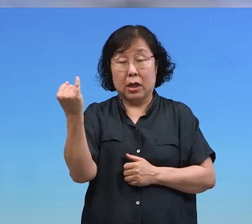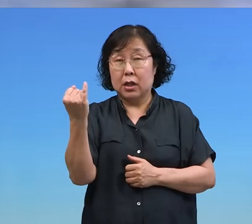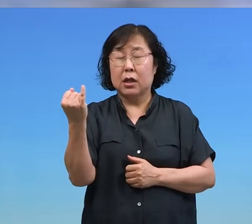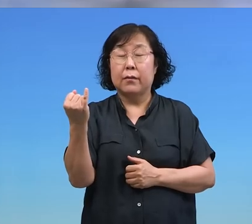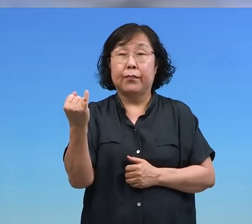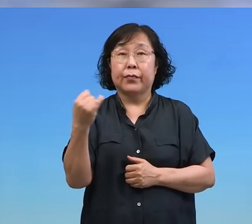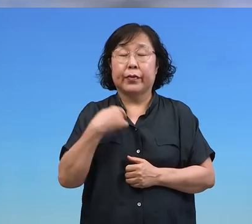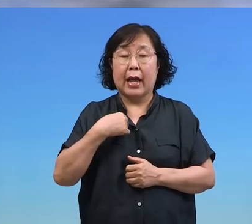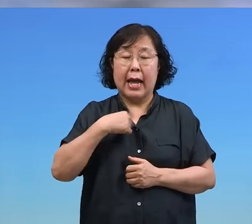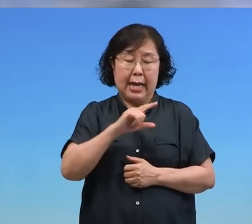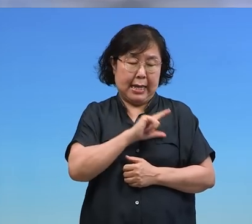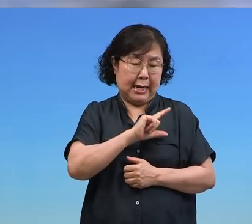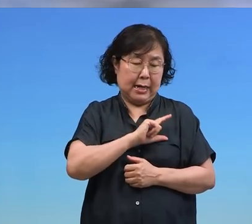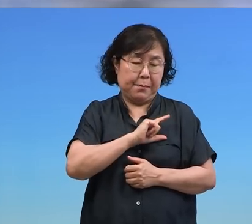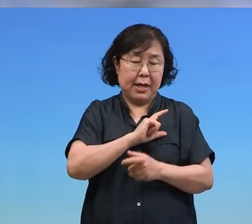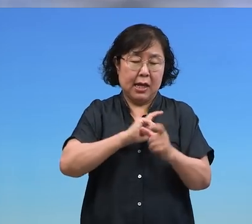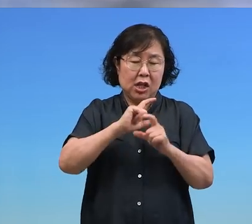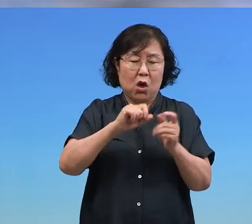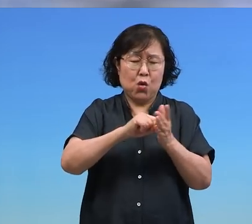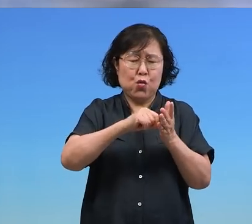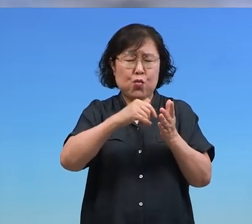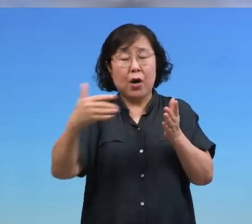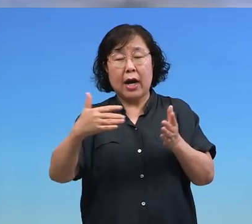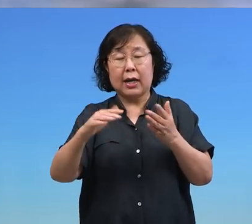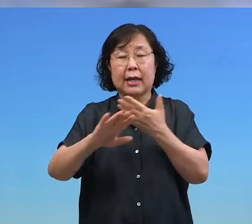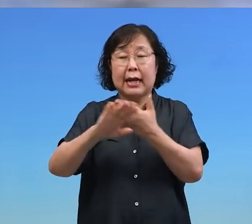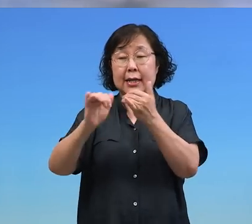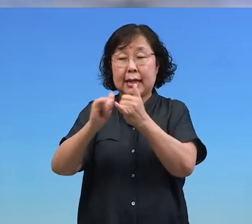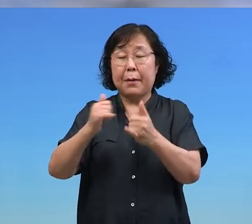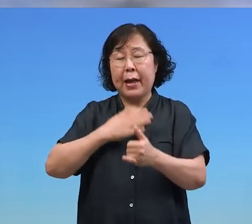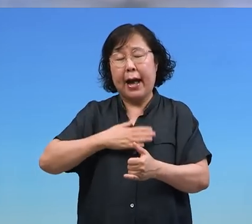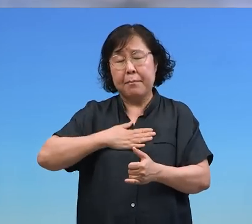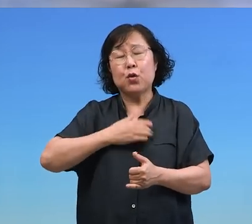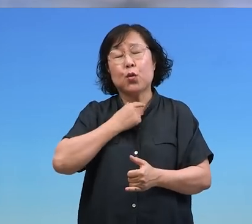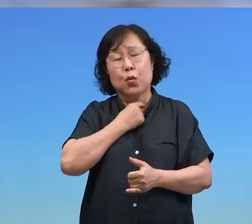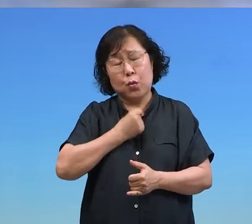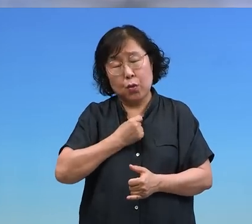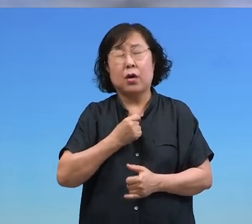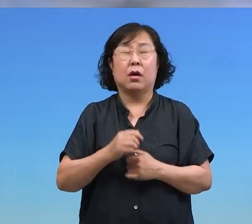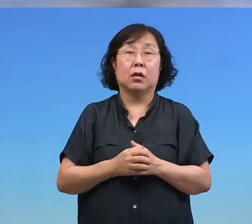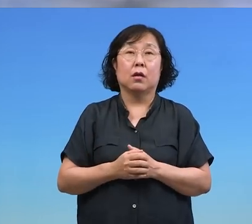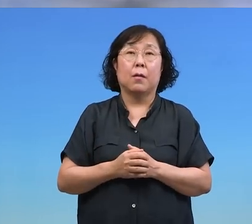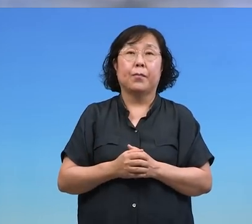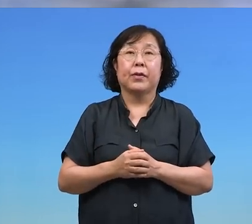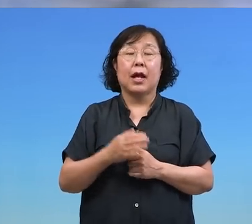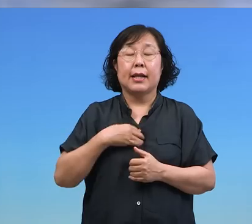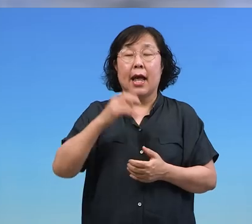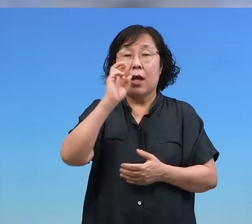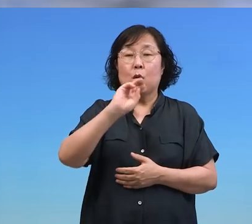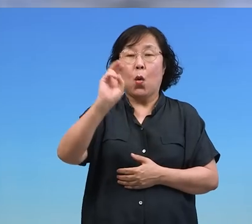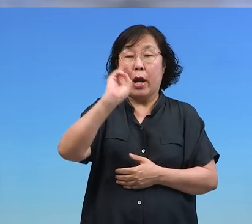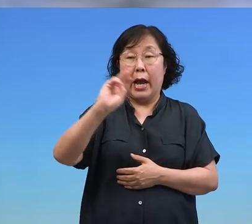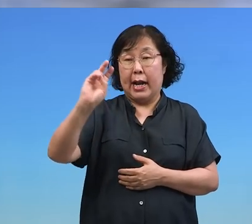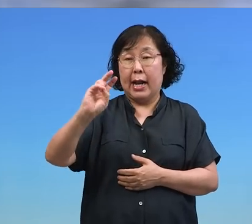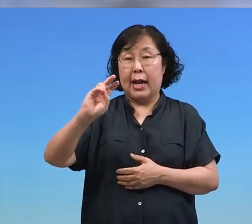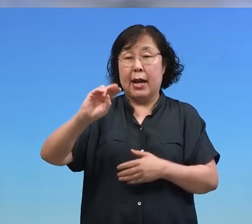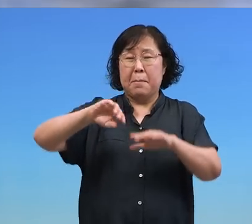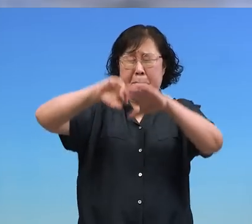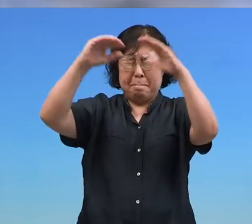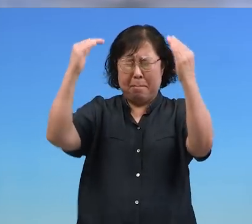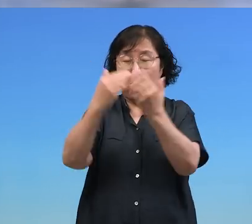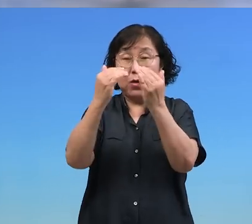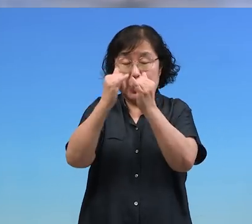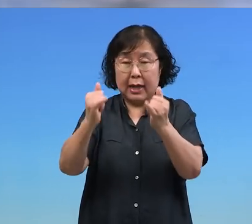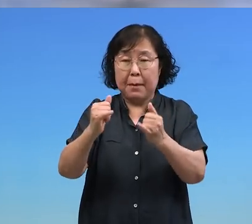가수는 저의 이름이 더 알려졌으면 좋겠습니다 또 제 노래를 모든 사람들이 다